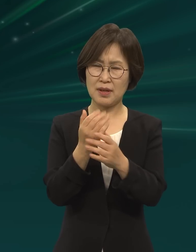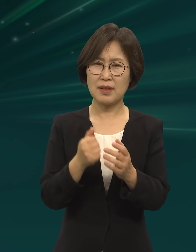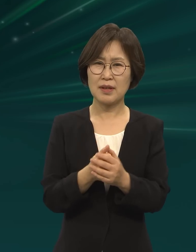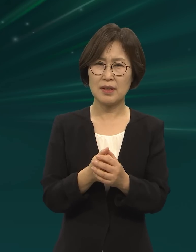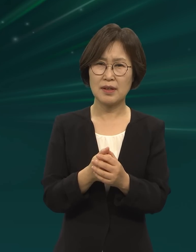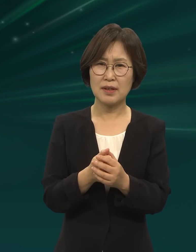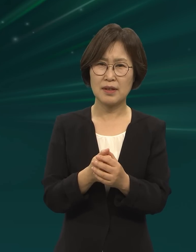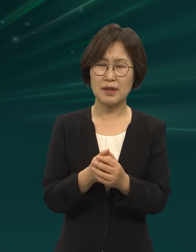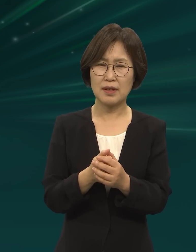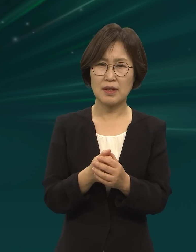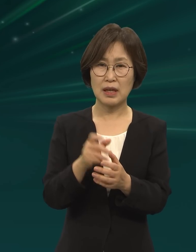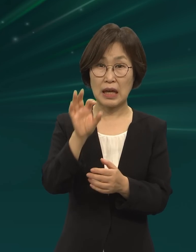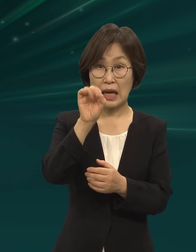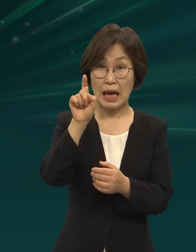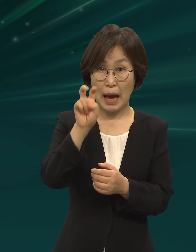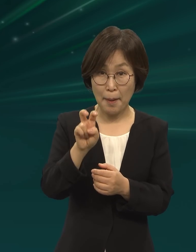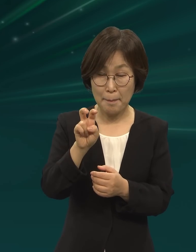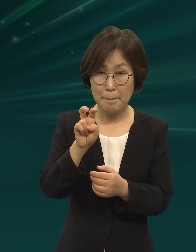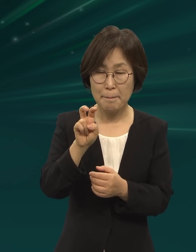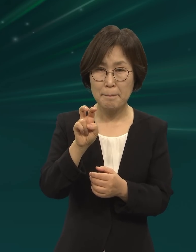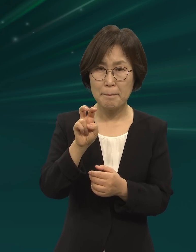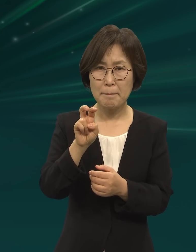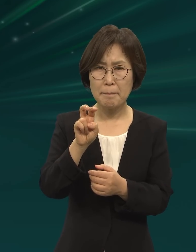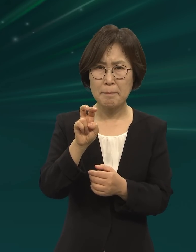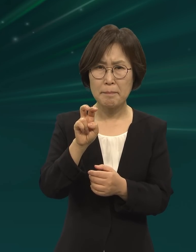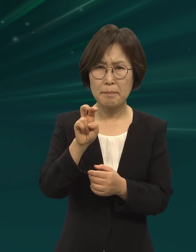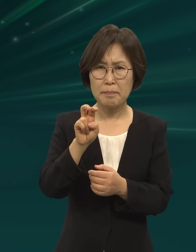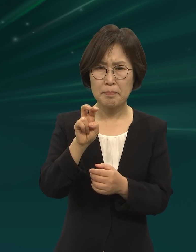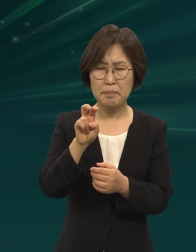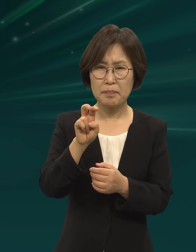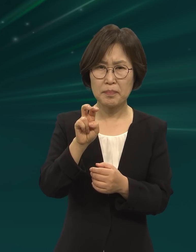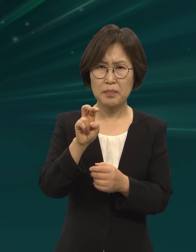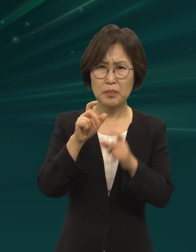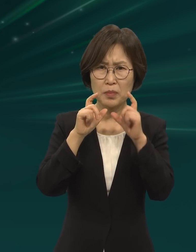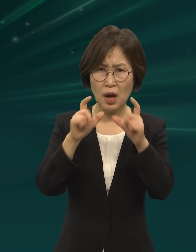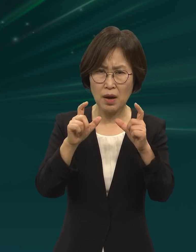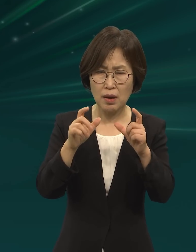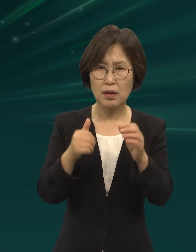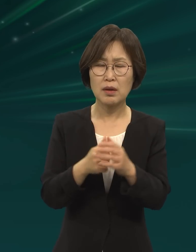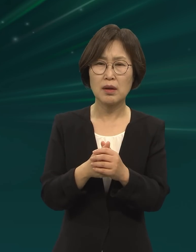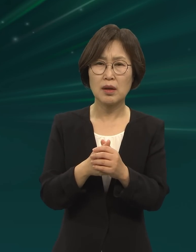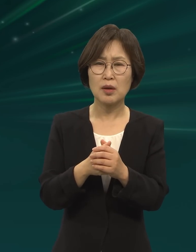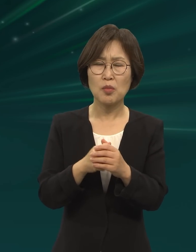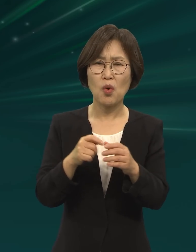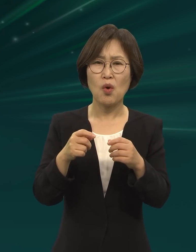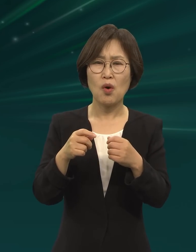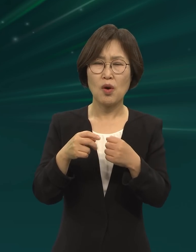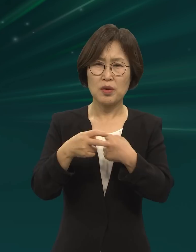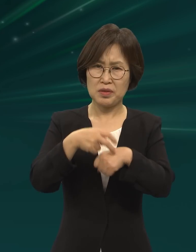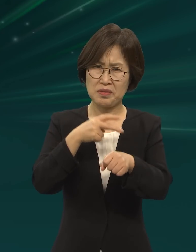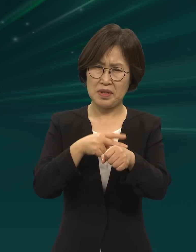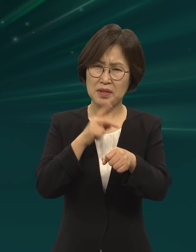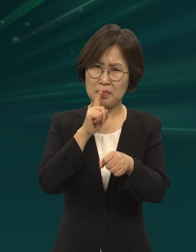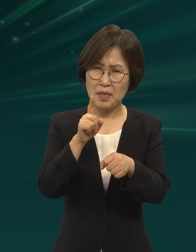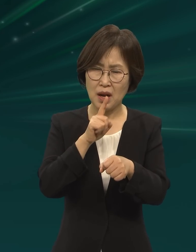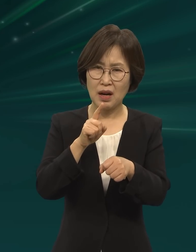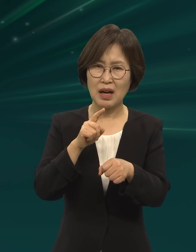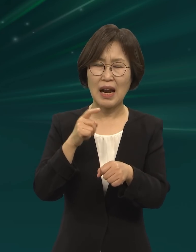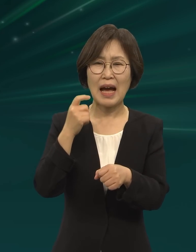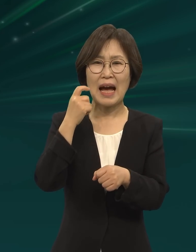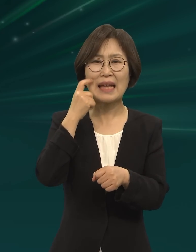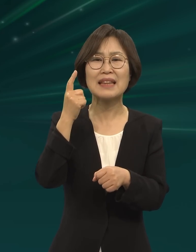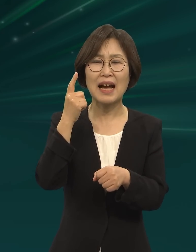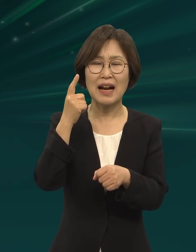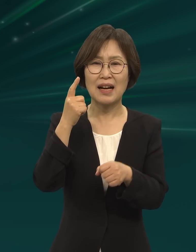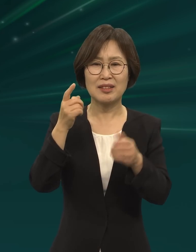암이 걸리는데 마지막 스테이지입니다. 의사님이 한 달 반밖에 못 삽니다 라고